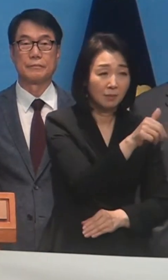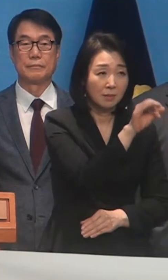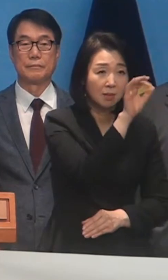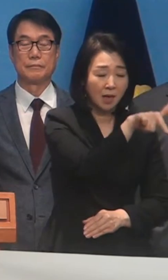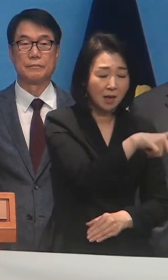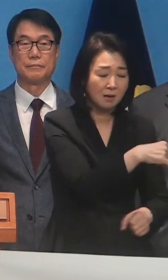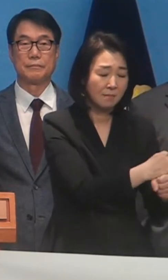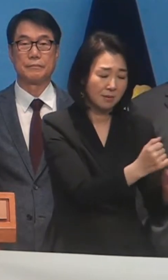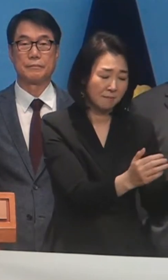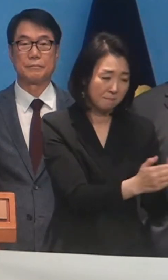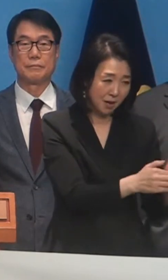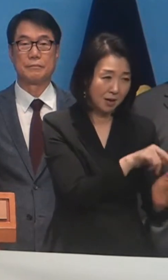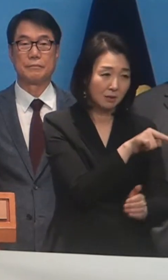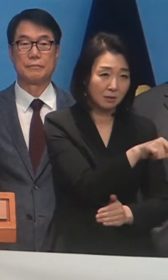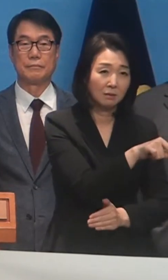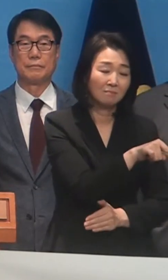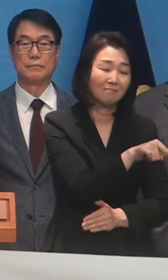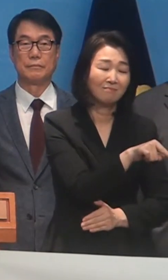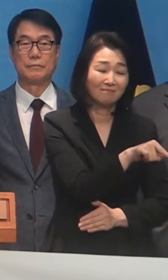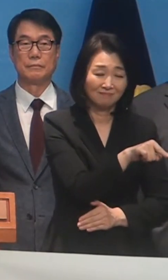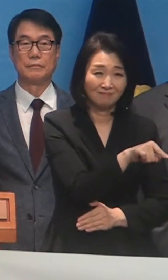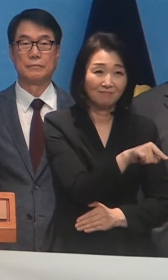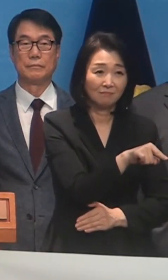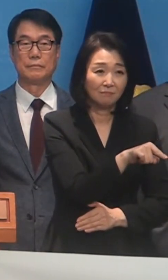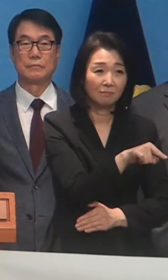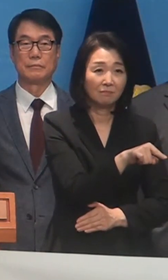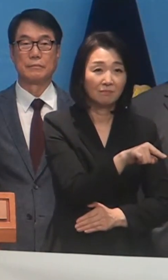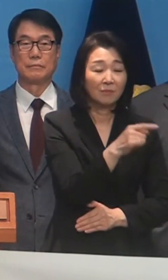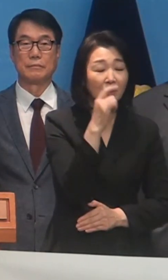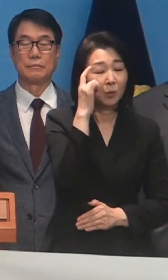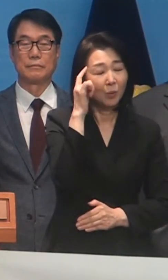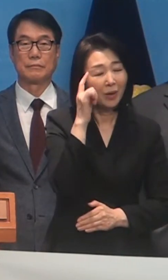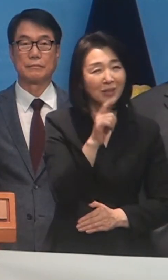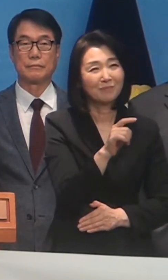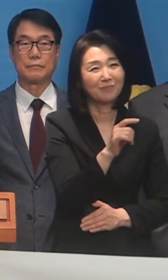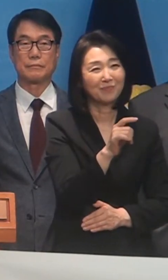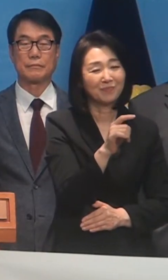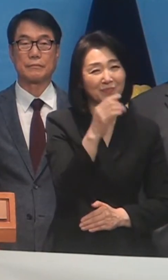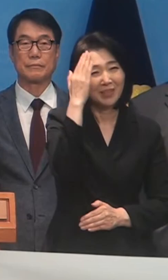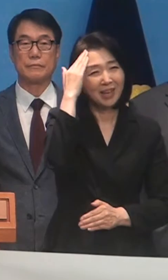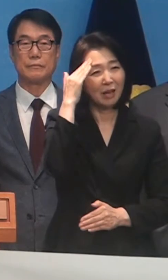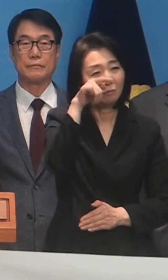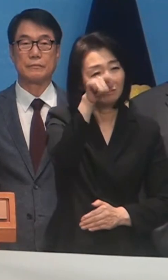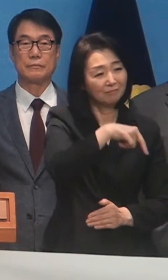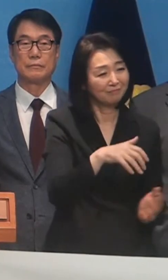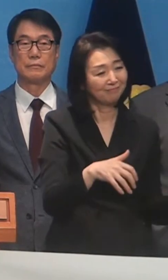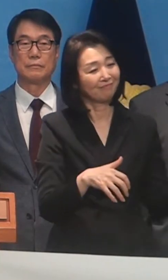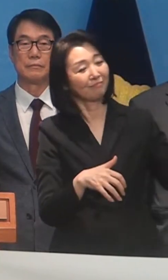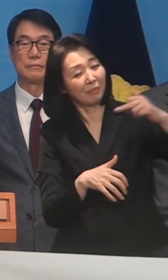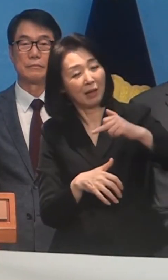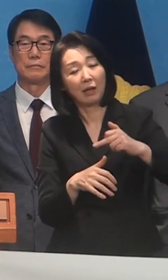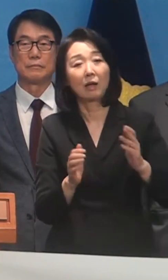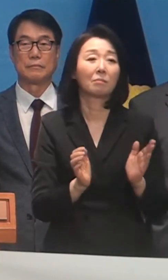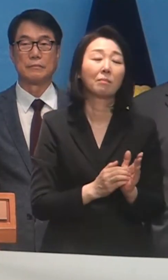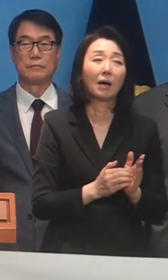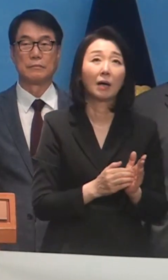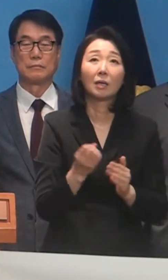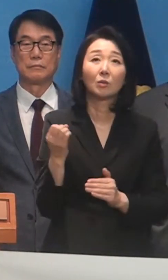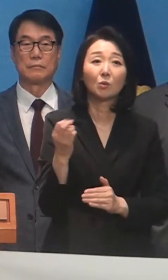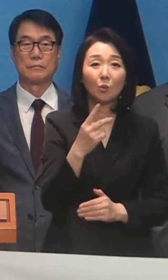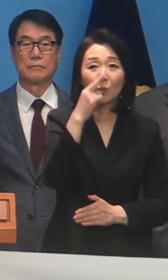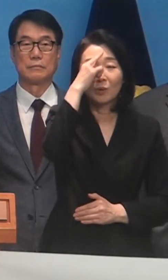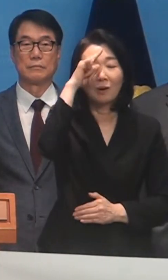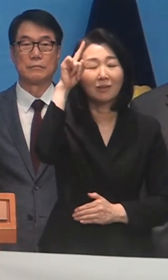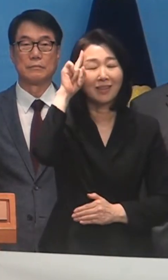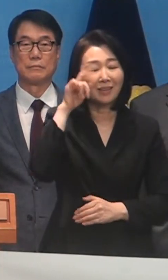핵무장을 고도화하면서 노골적인 대남 핵 위협을 서슴지 않고 있으며, 한편으로는